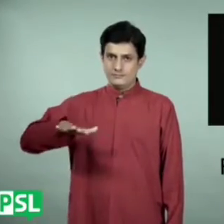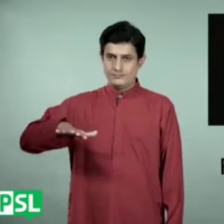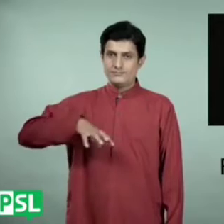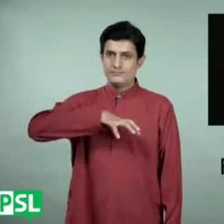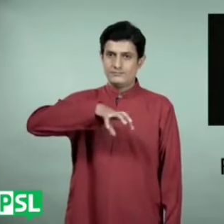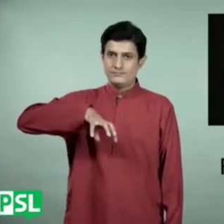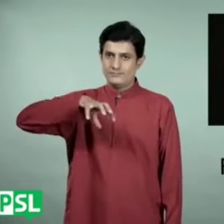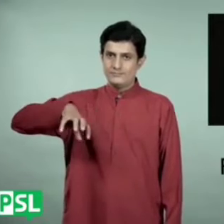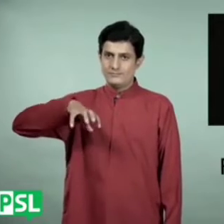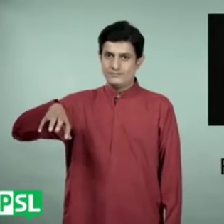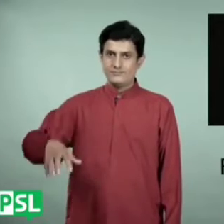فلور کلینر,